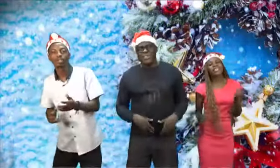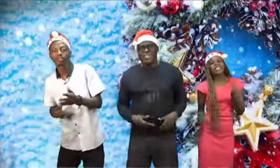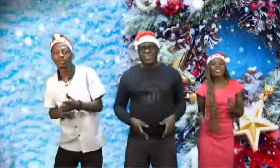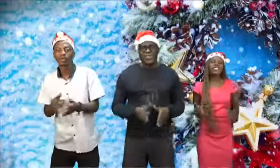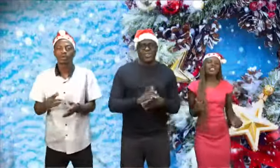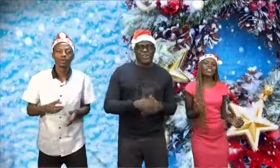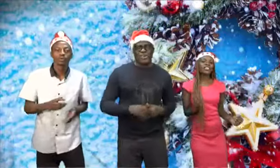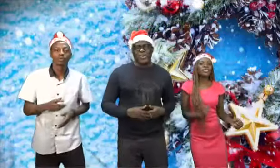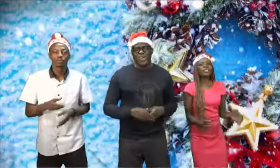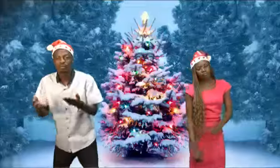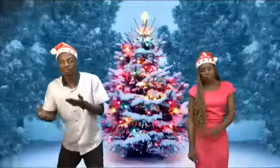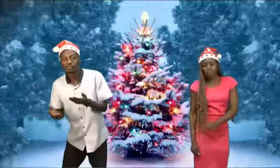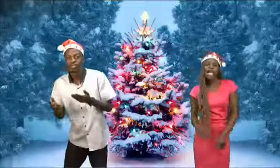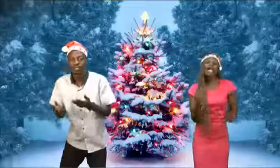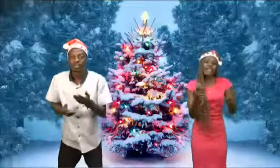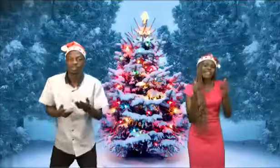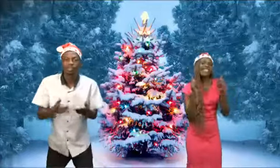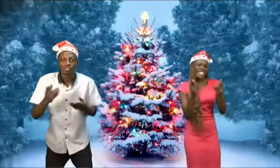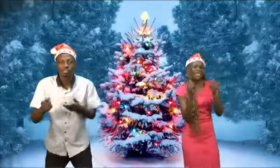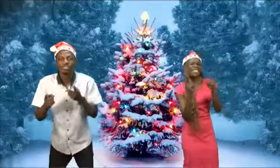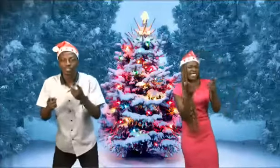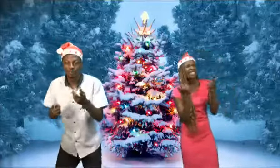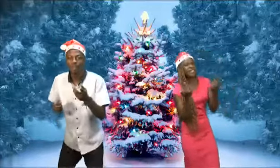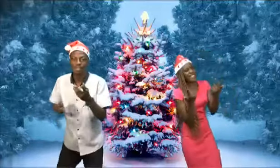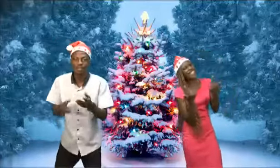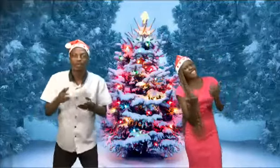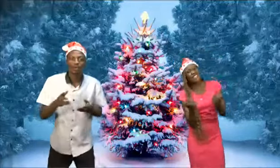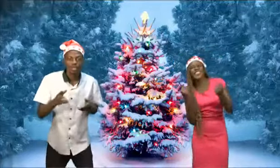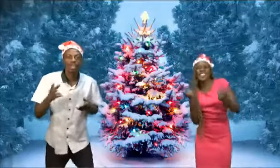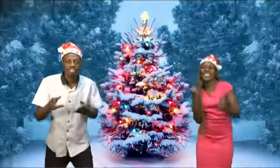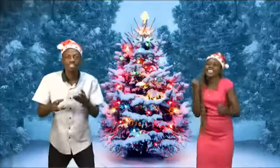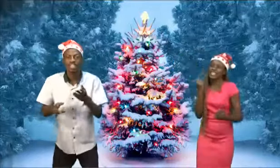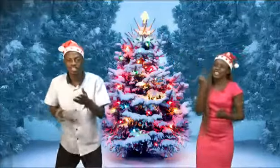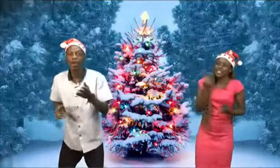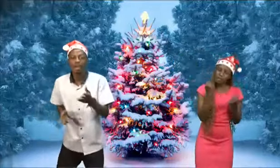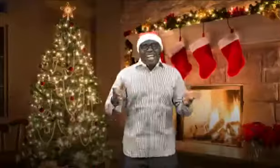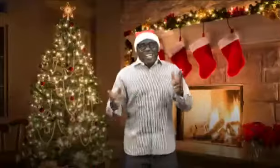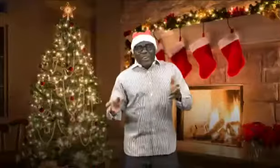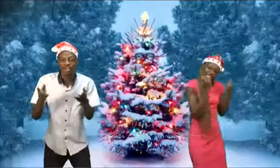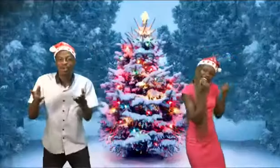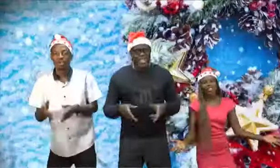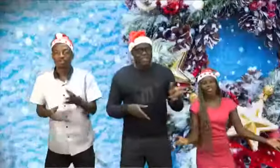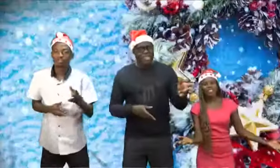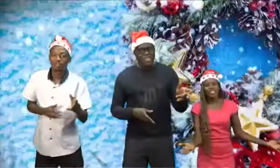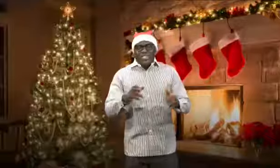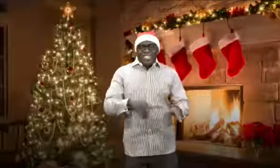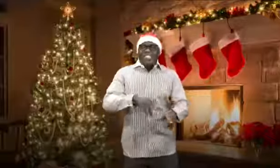ijo o ti ya eresi mesi lo ma de o eyin eniyan eyo eyo e ti jo si se